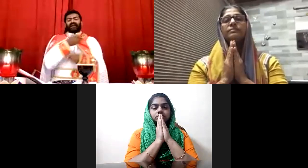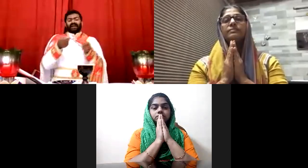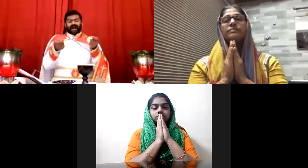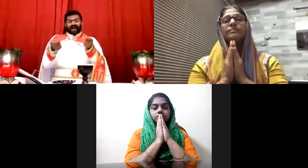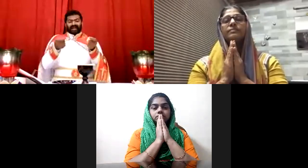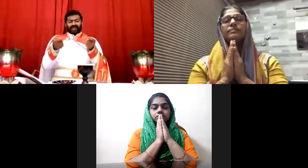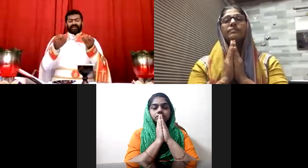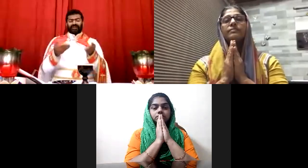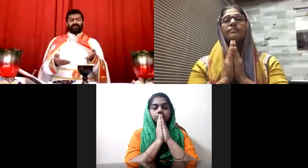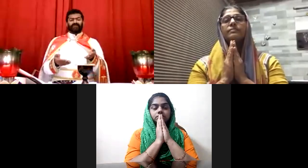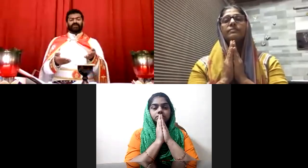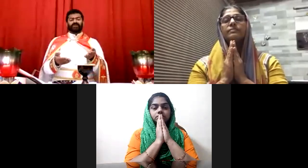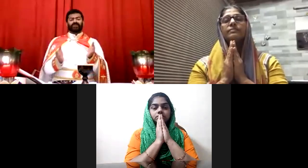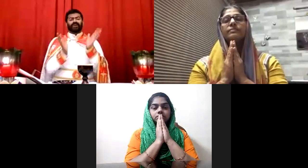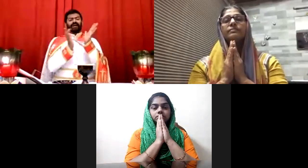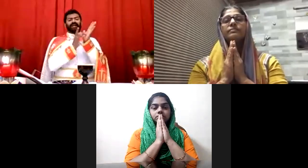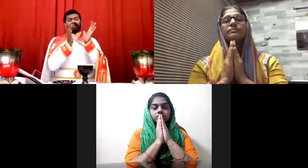ഞങ്ങൾ ആചരിക്കുന്നു.